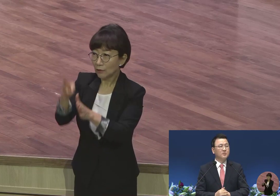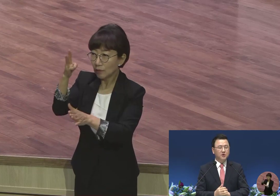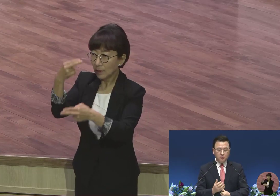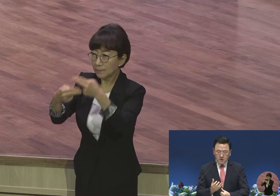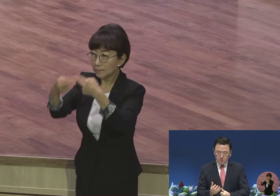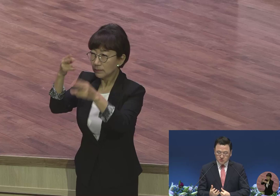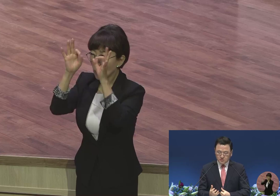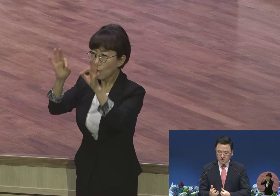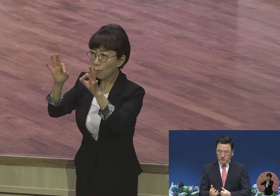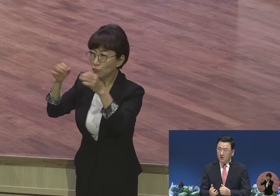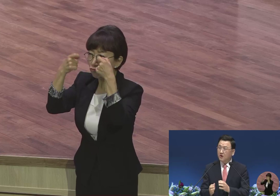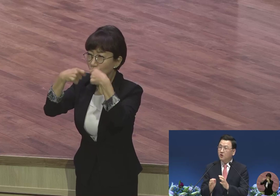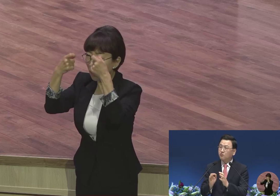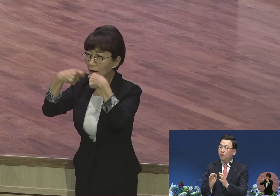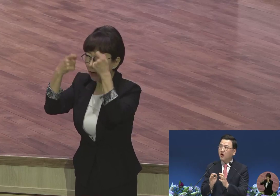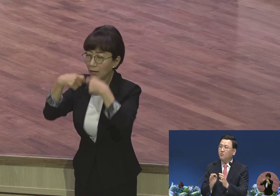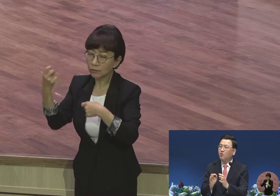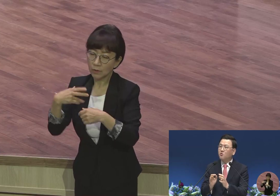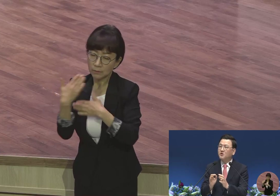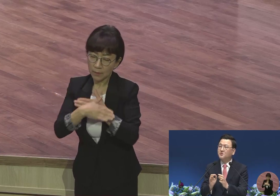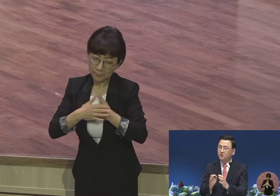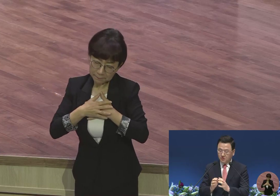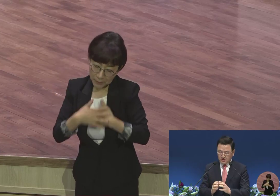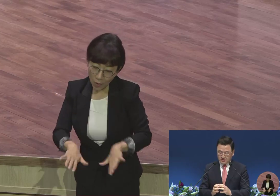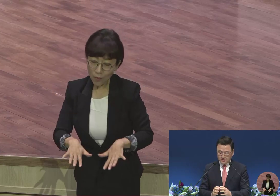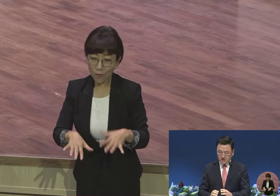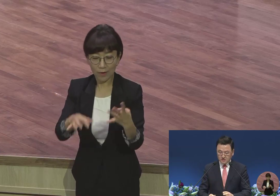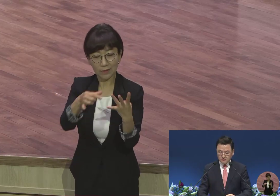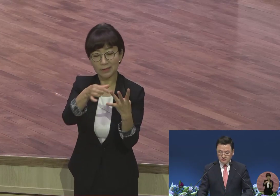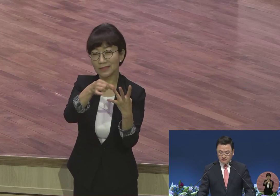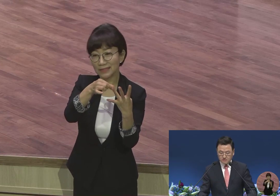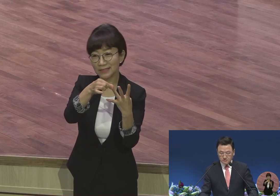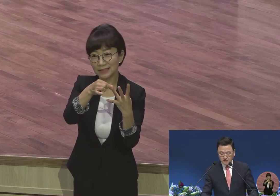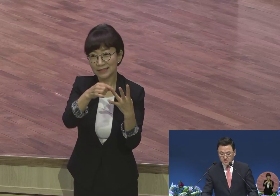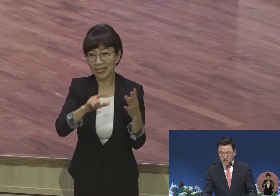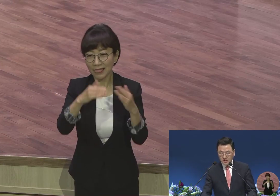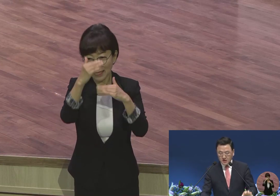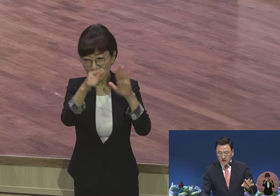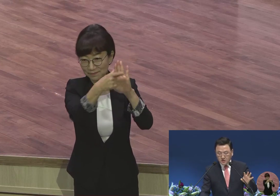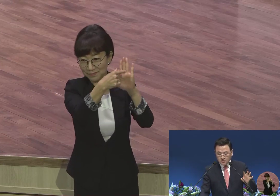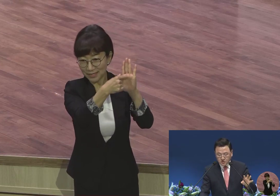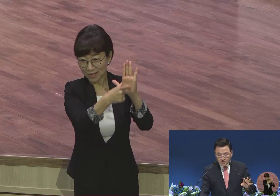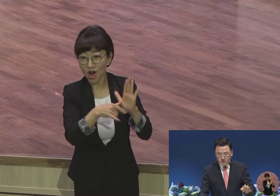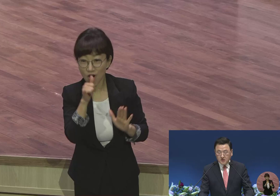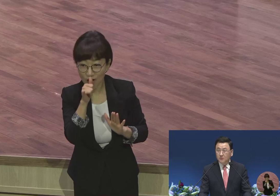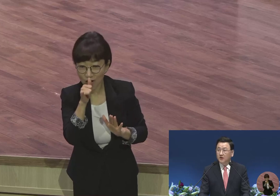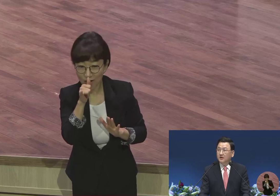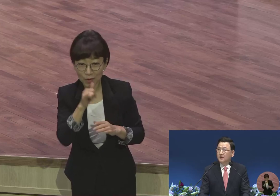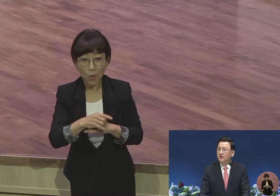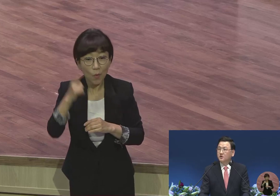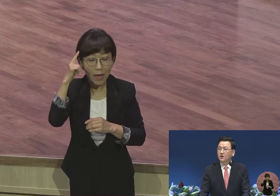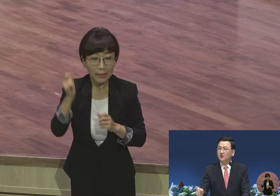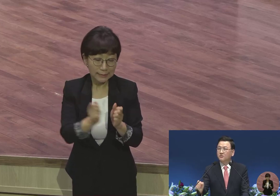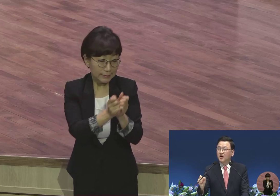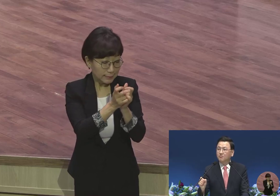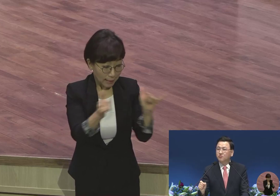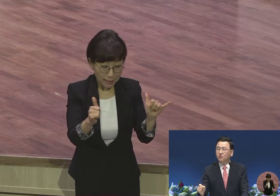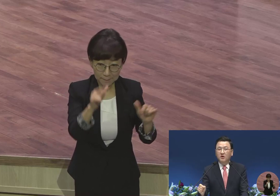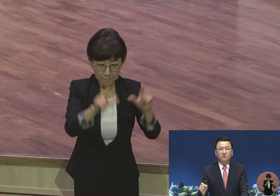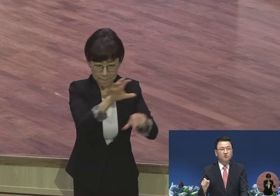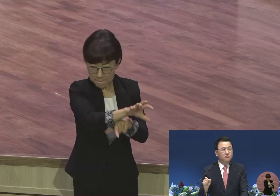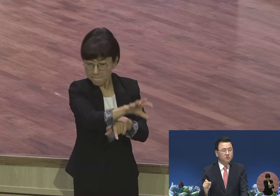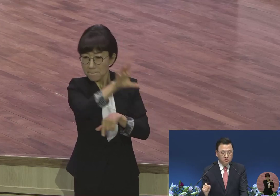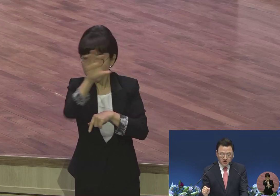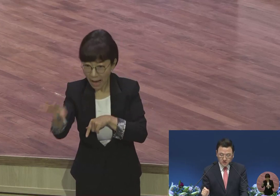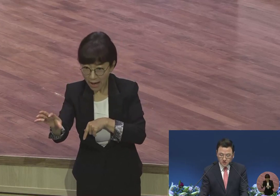모습, 피곤한 모습은 누가복음에 집중되어 있어요. 인간으로 오셨기 때문에 저와 여러분들의